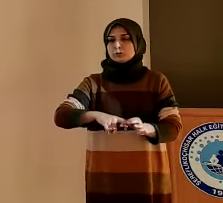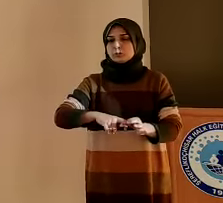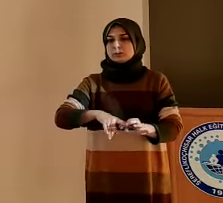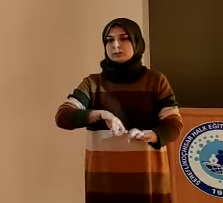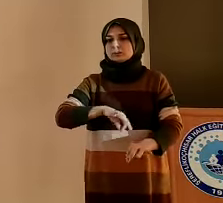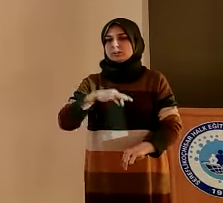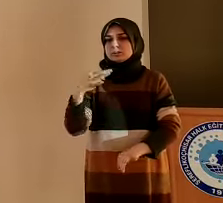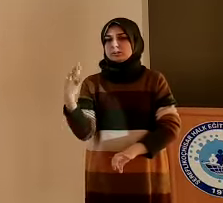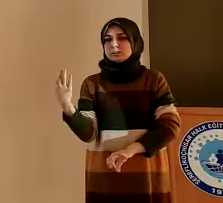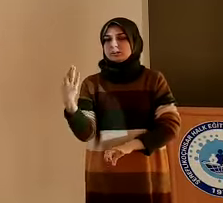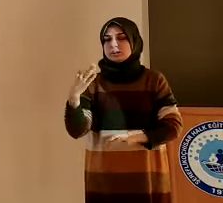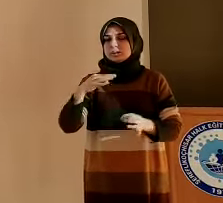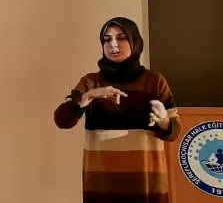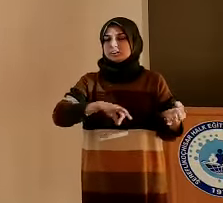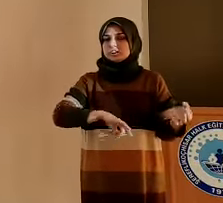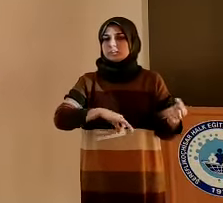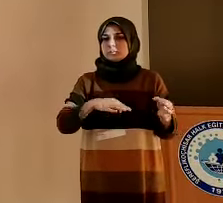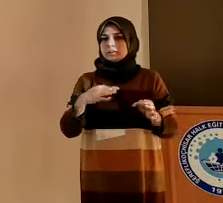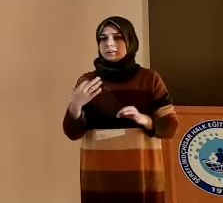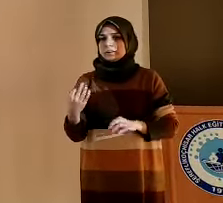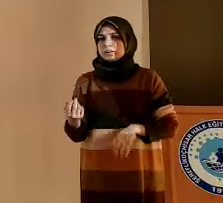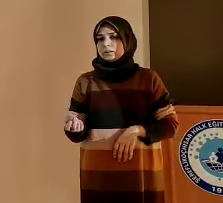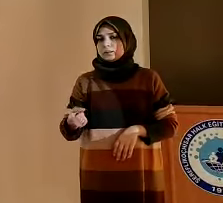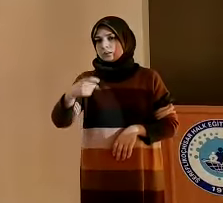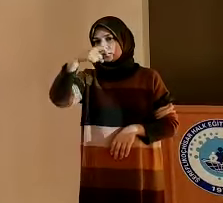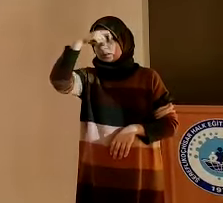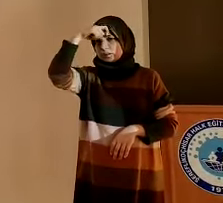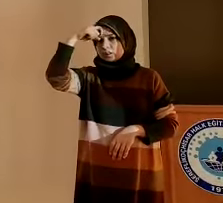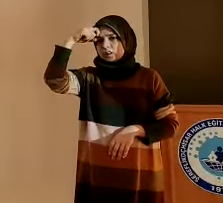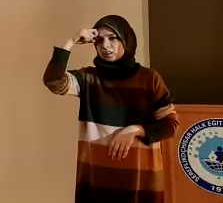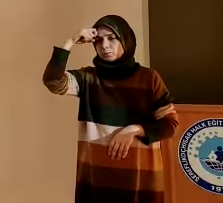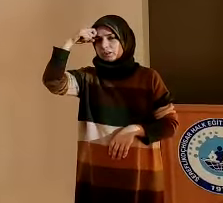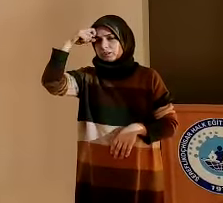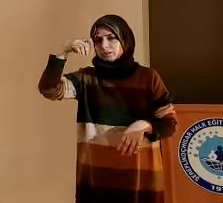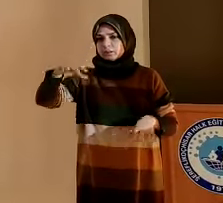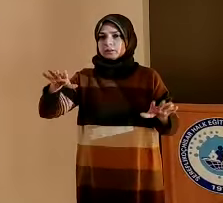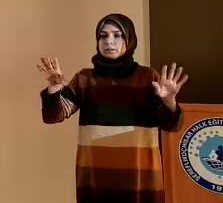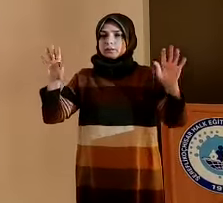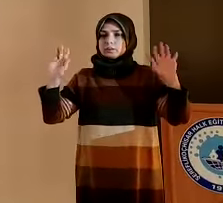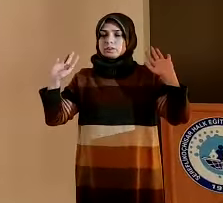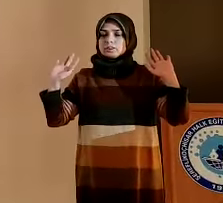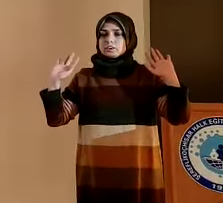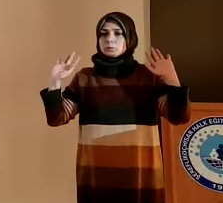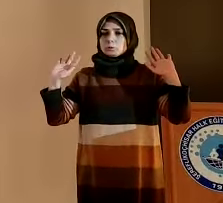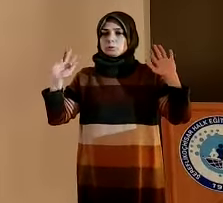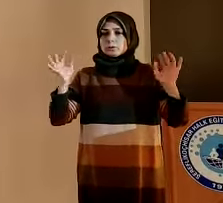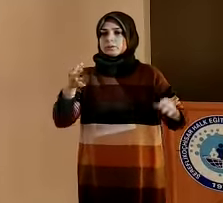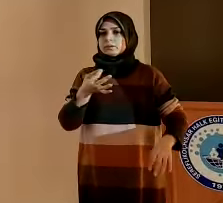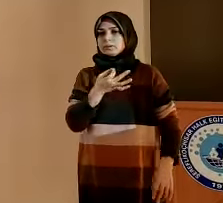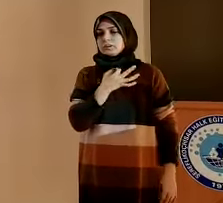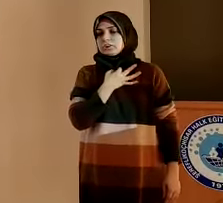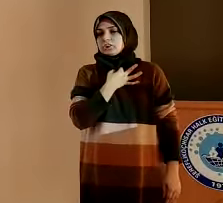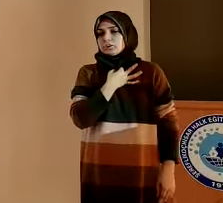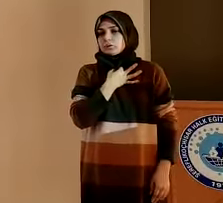olmak, tercih etmek, terlemek, teslim olmak, teşekkür